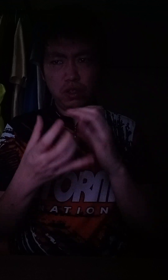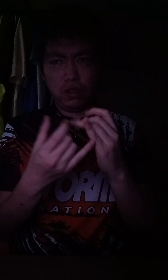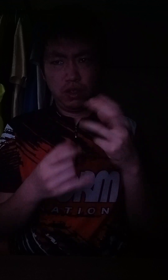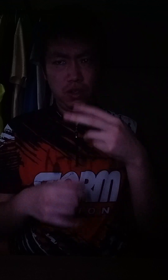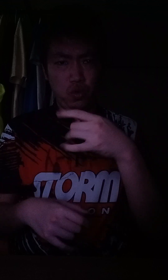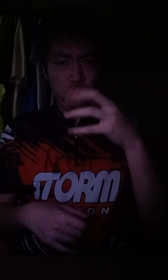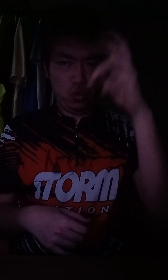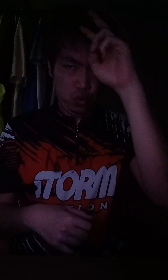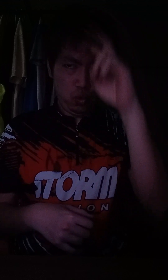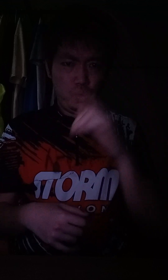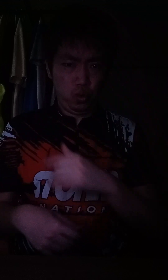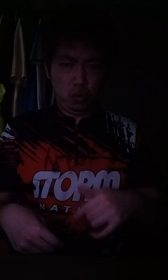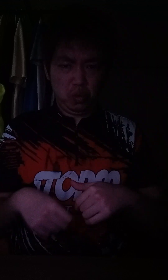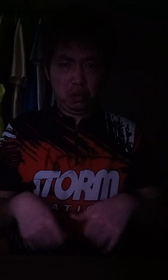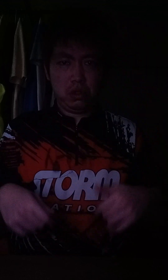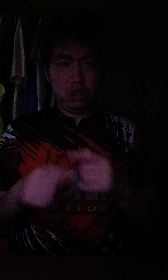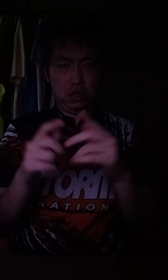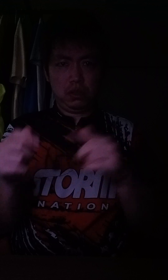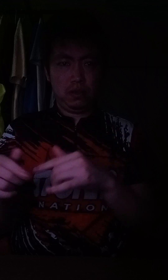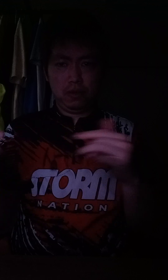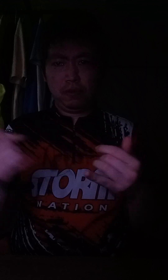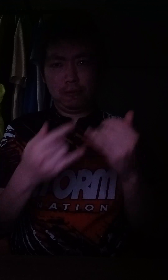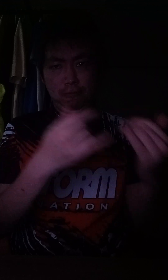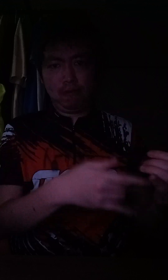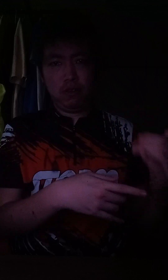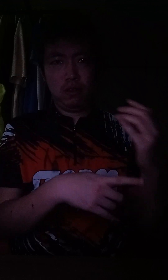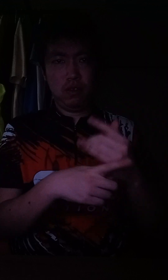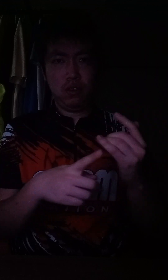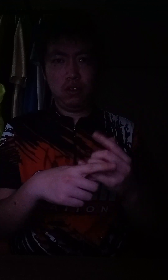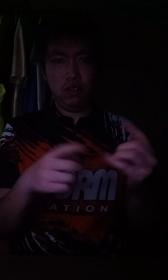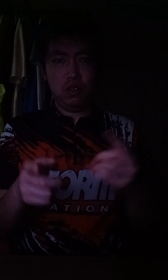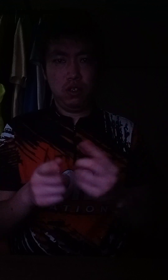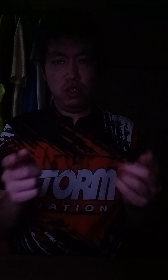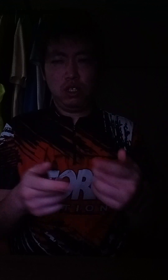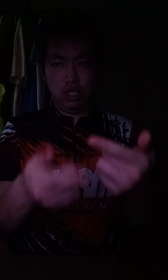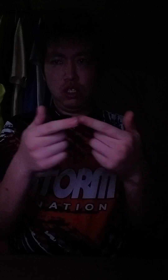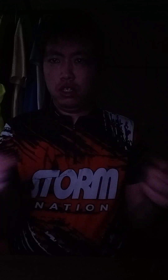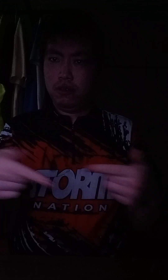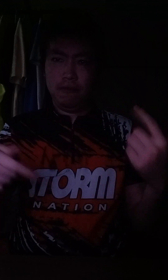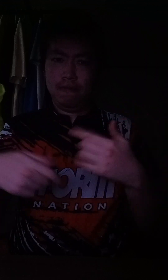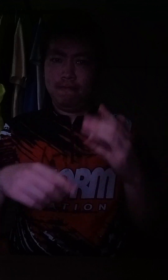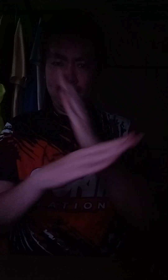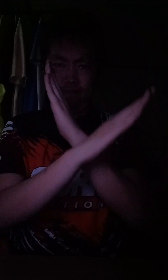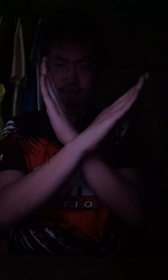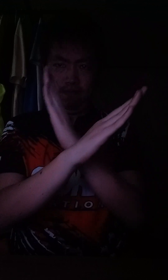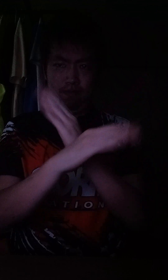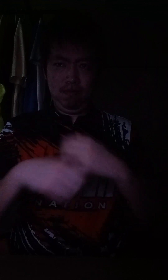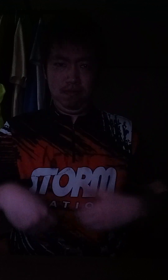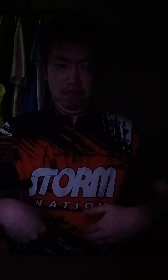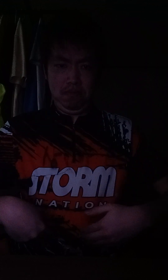있는 소변은 주기적으로 계속 다 가결적 도뇨를 해주는 방법밖에 없습니다.